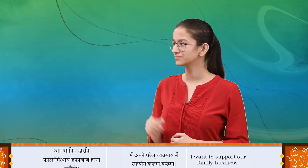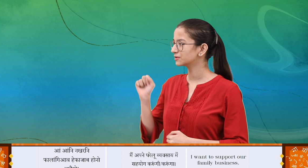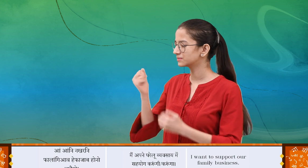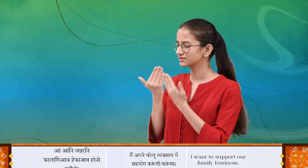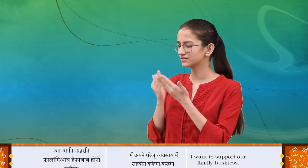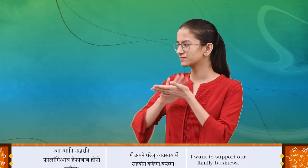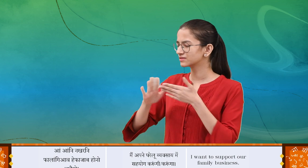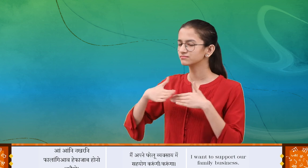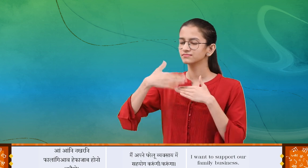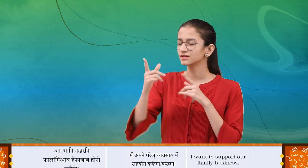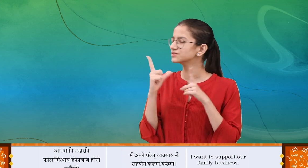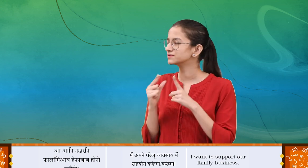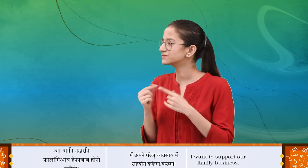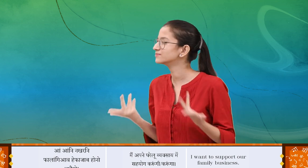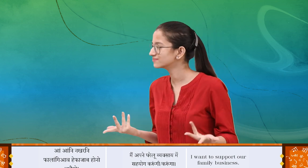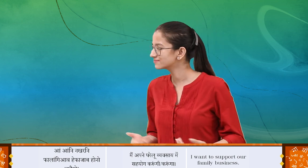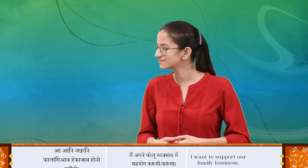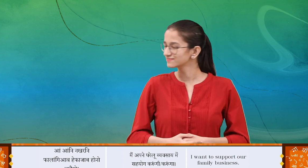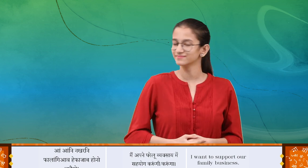आं नखरनि फालांगियाव हेफाजाब होनो लुबैयो